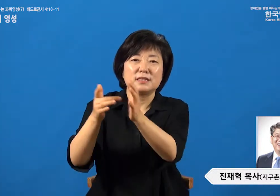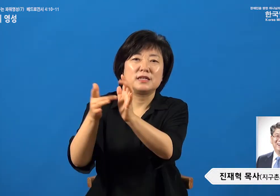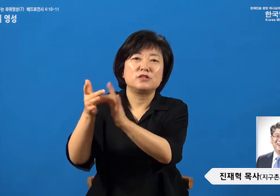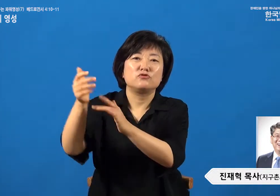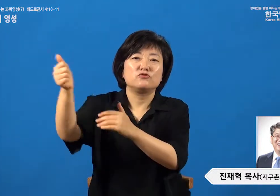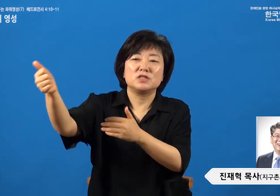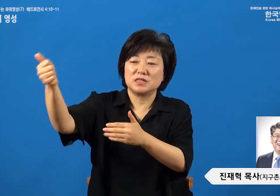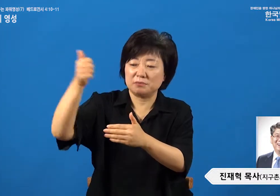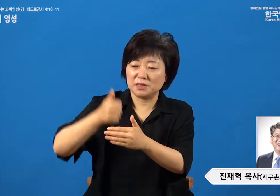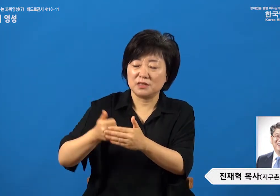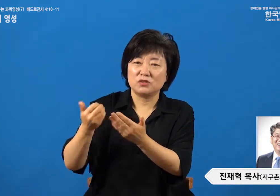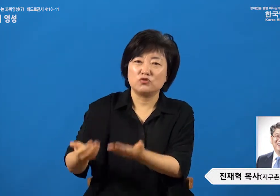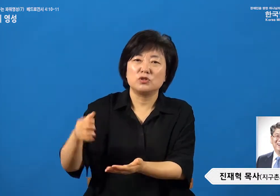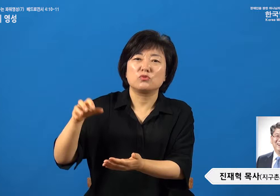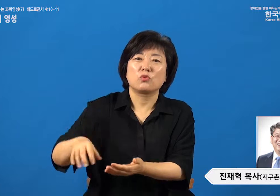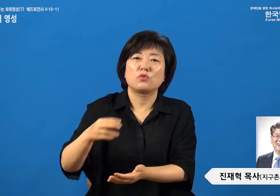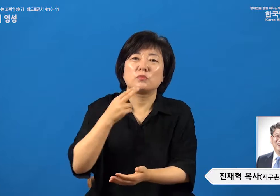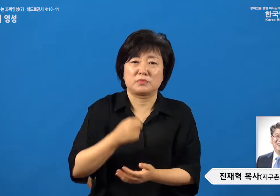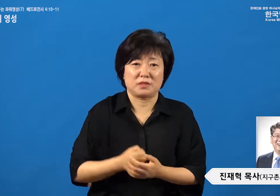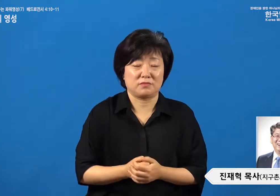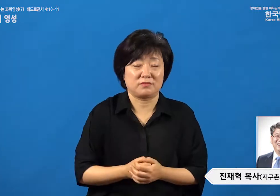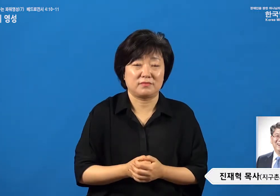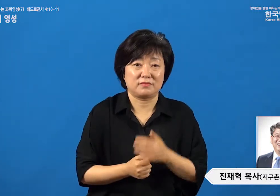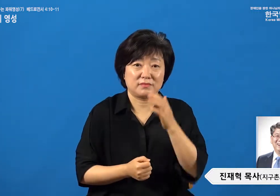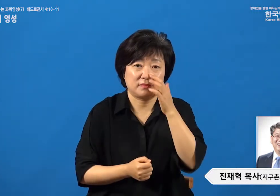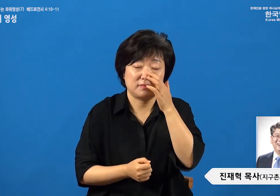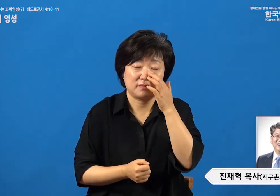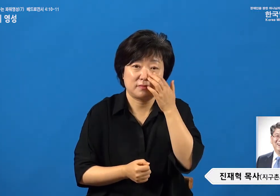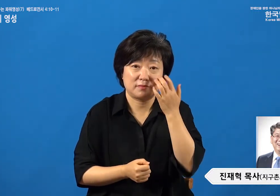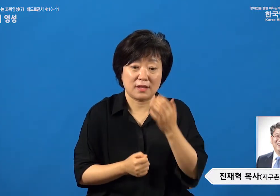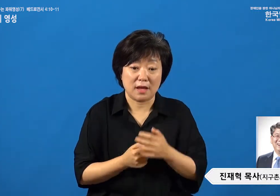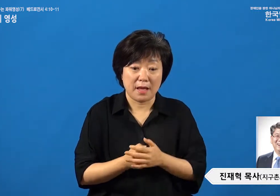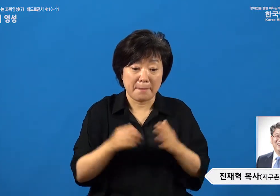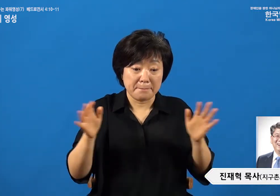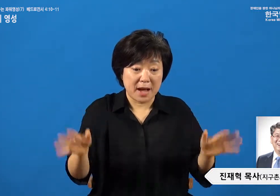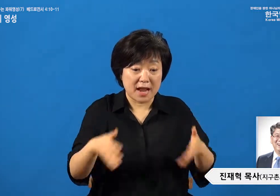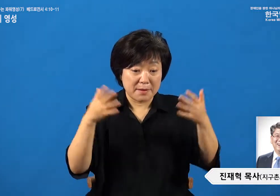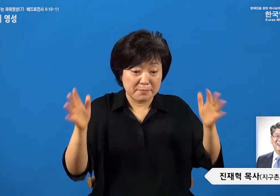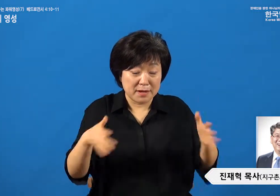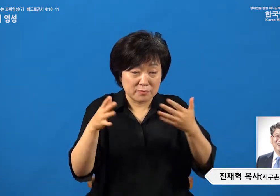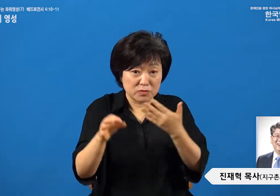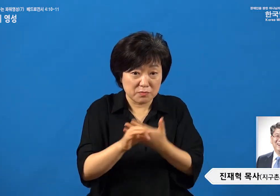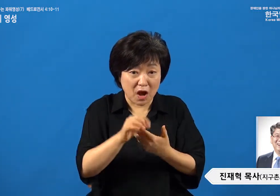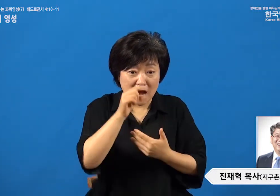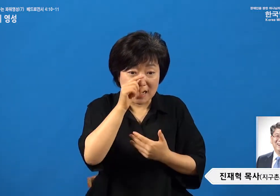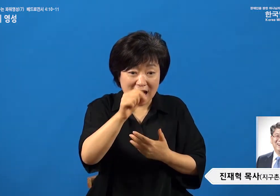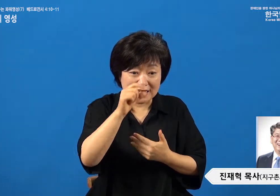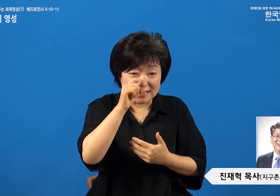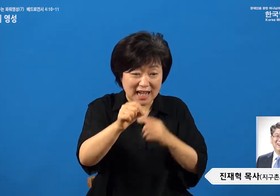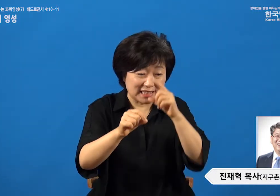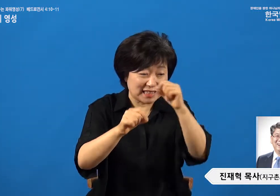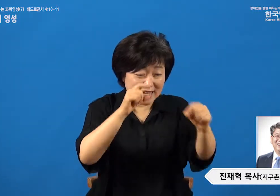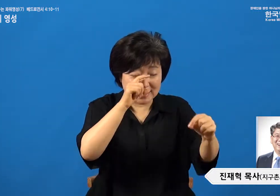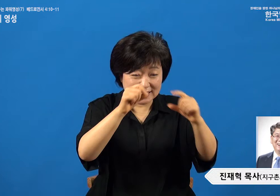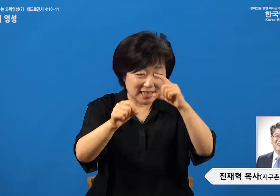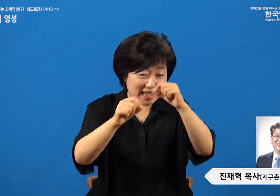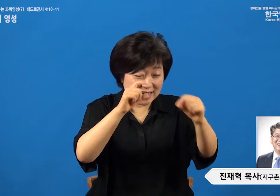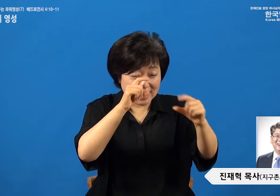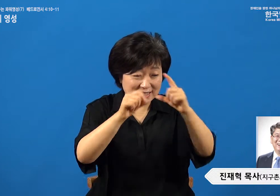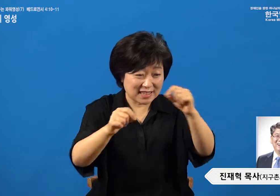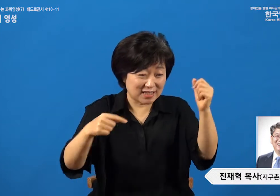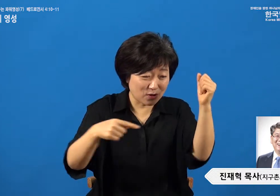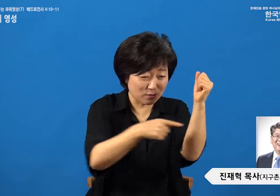당신이 쉴 곳 없네. 그래서 바람만 불면 가시나무 숲이 부딪힙니다. 서로